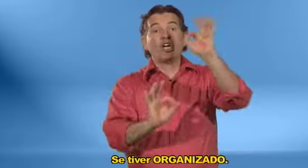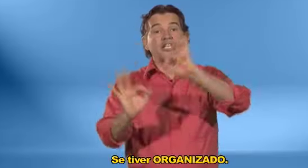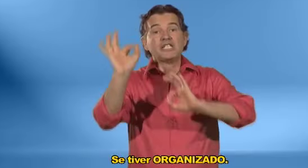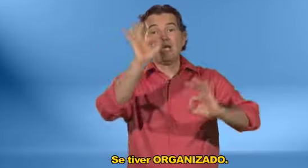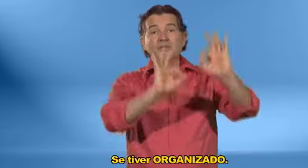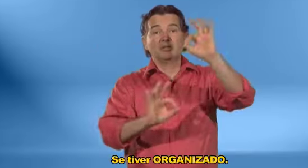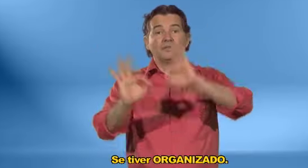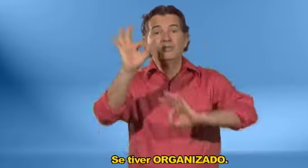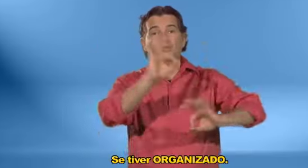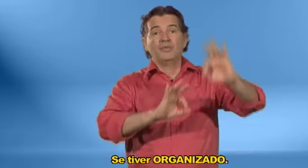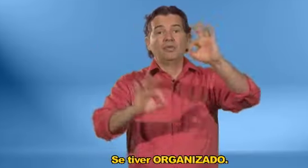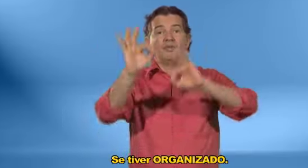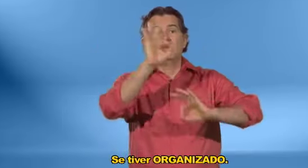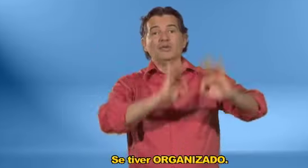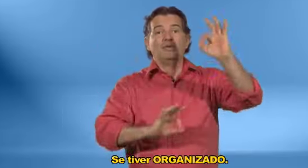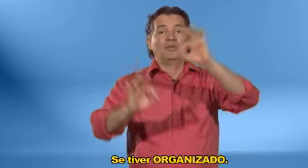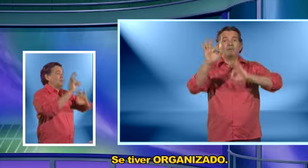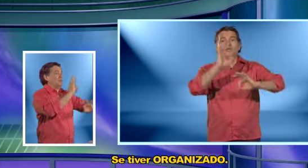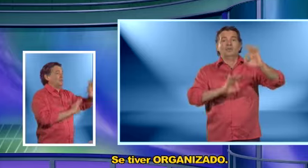estiver organizado.